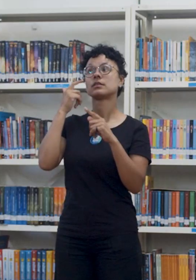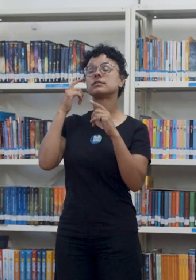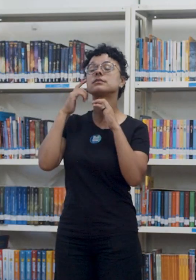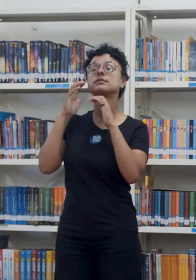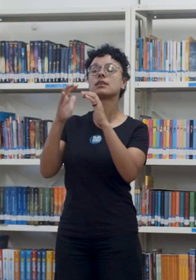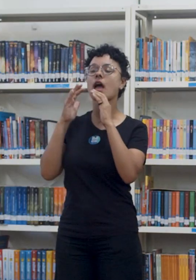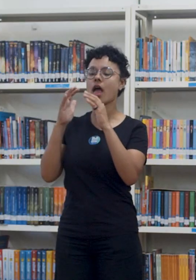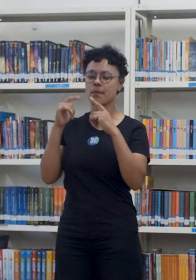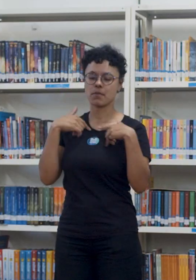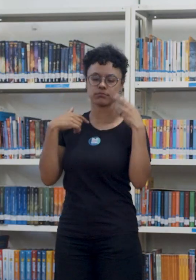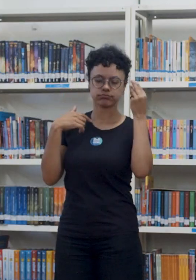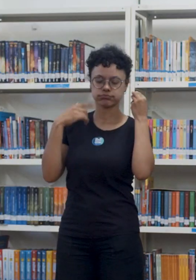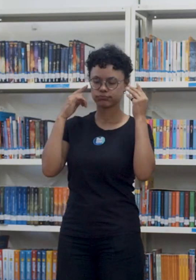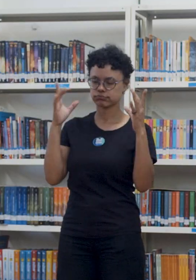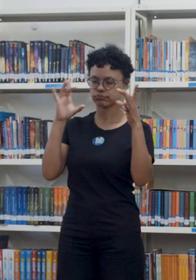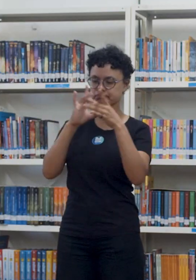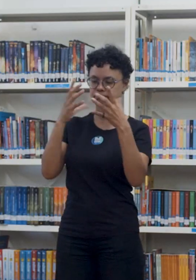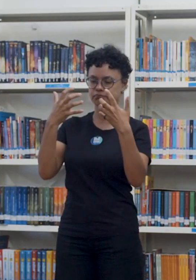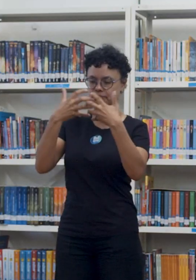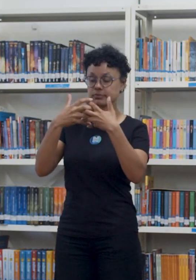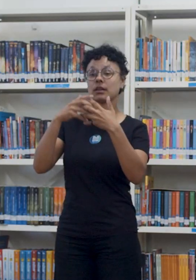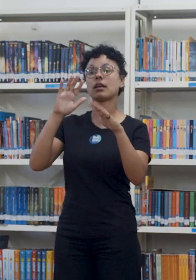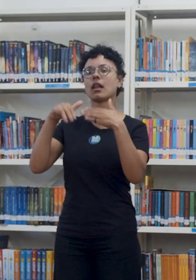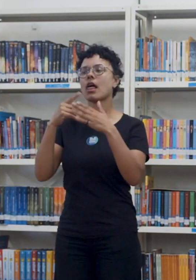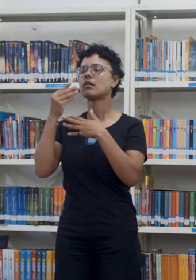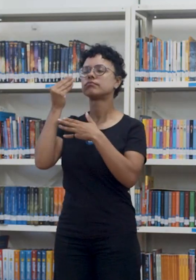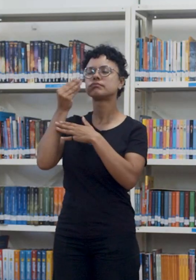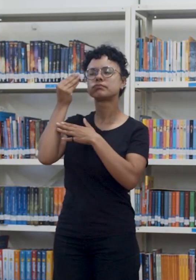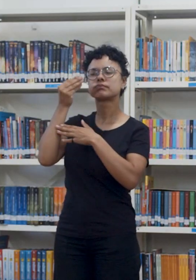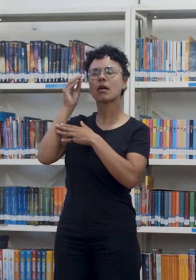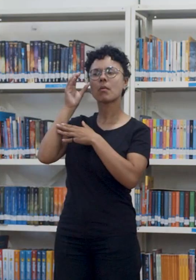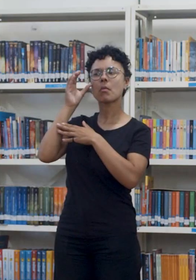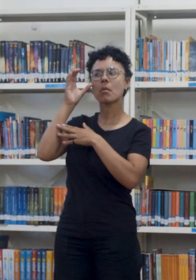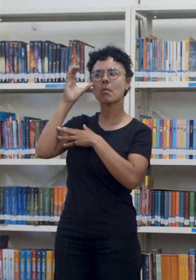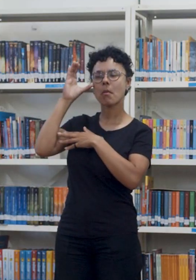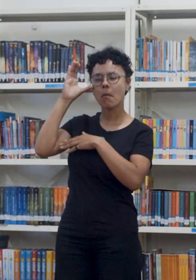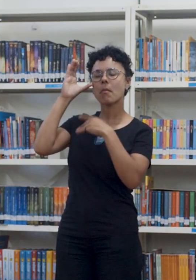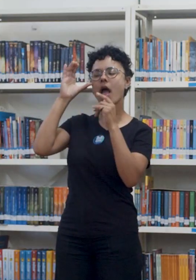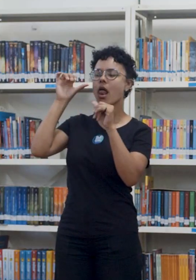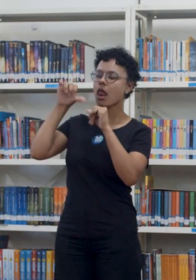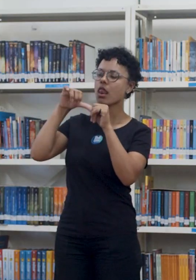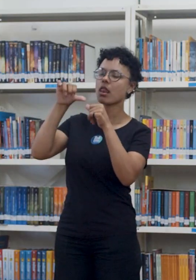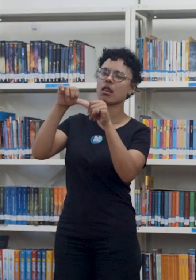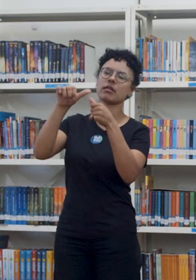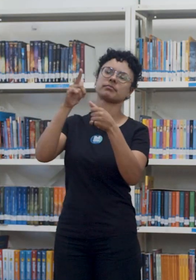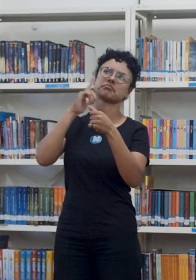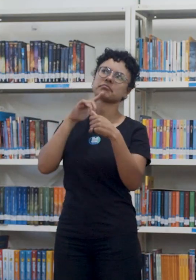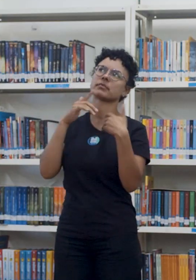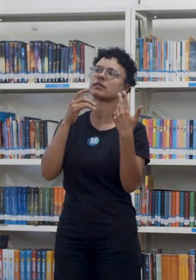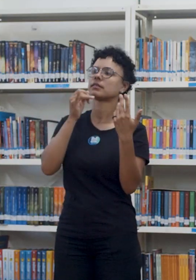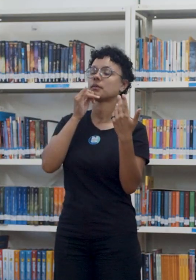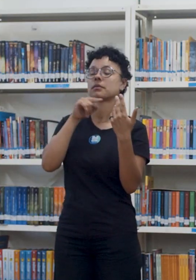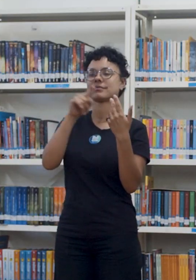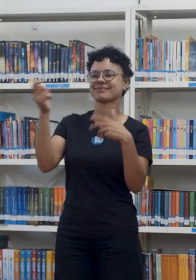com as nossas experiências. E conforme a gente vai acumulando experiências, eles vão se transformando. Agora, o